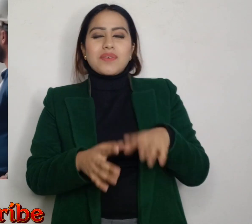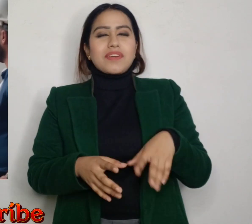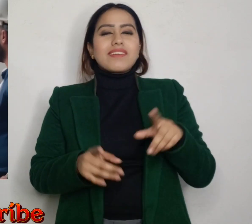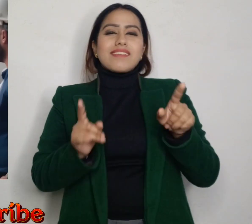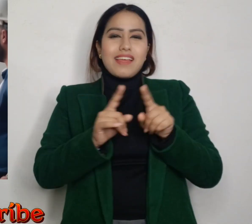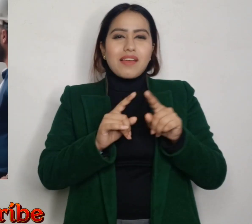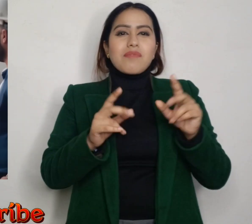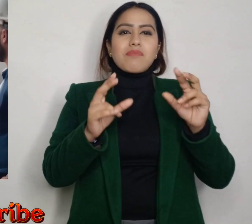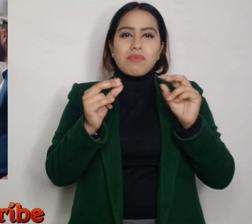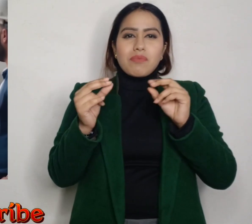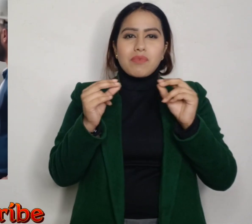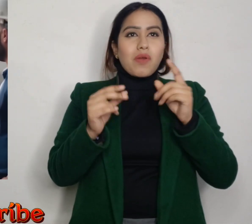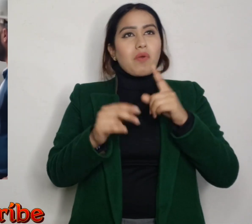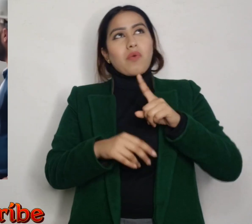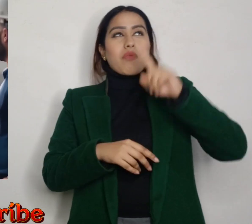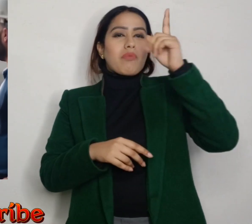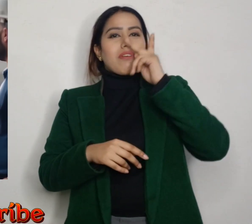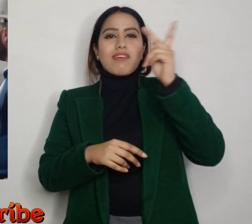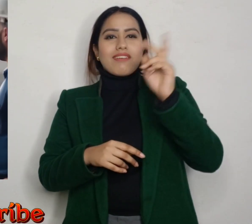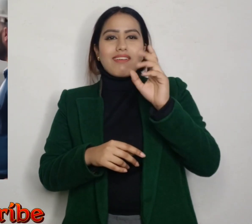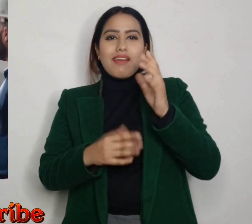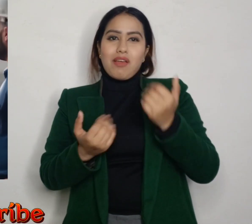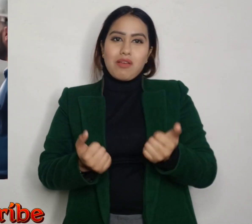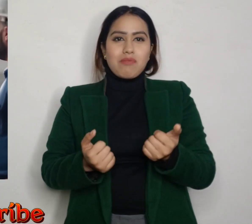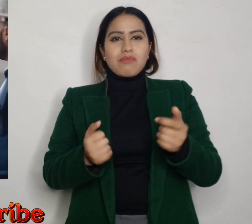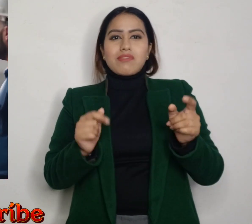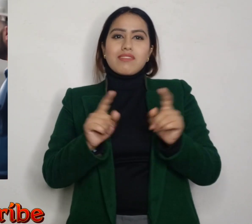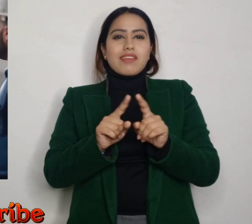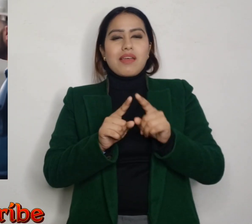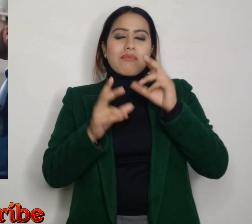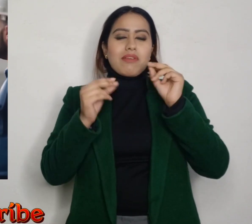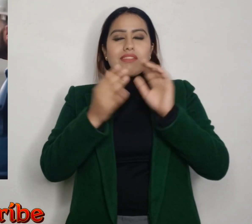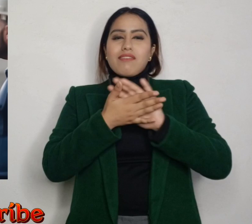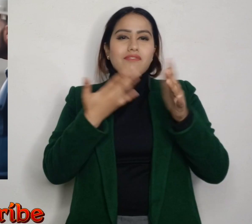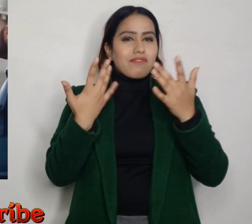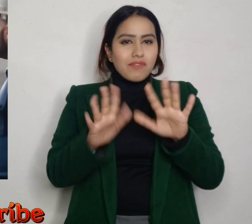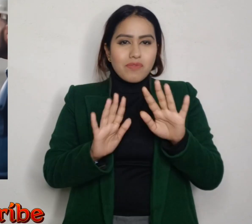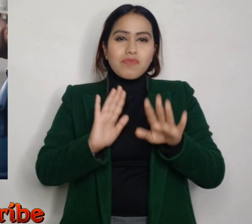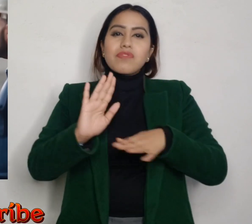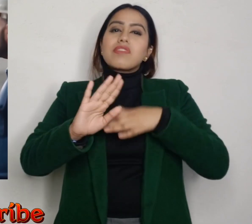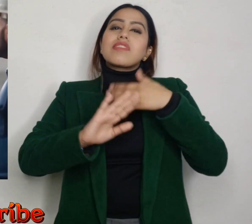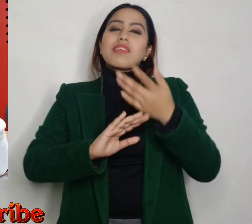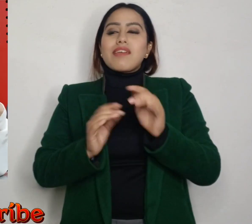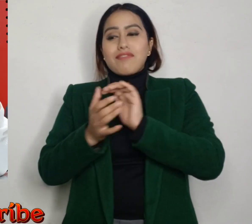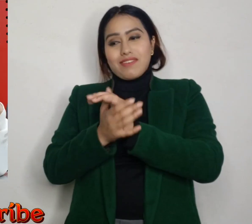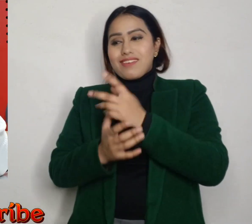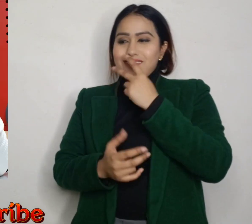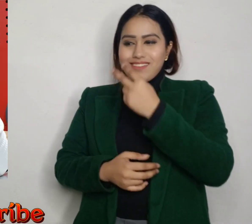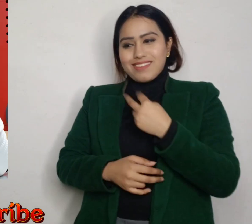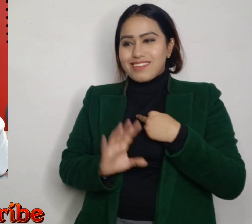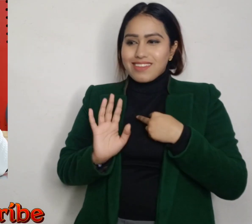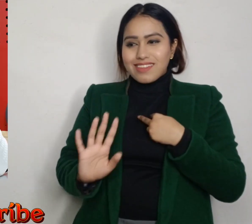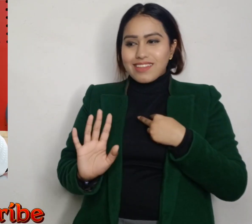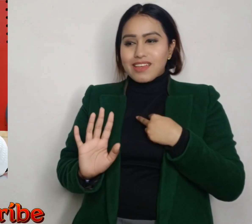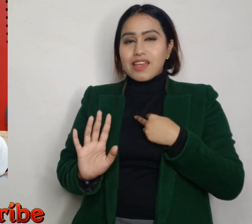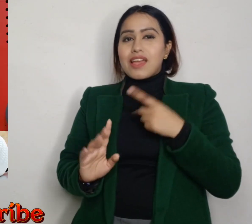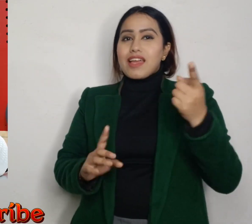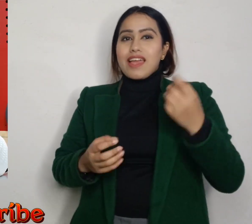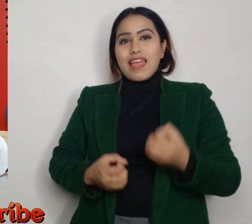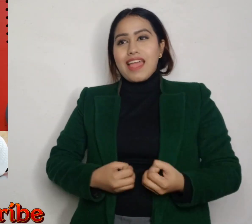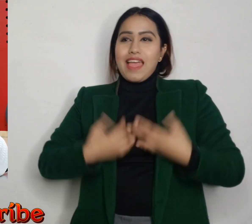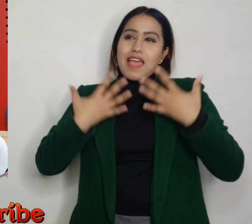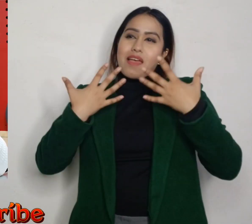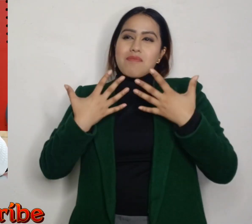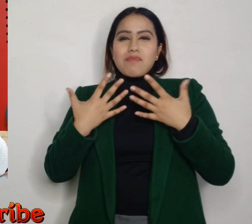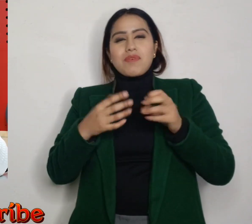सुपरवाइजर खड़ा, कहने अरे सर क्या हुआ। दोनों की बातचीत चालू हो गई। इतनी देर से तो देख भी नहीं रहा था। वो बातचीत खत्म करके सुपरवाइजर ने कहा